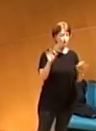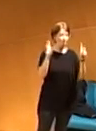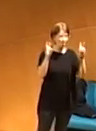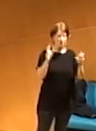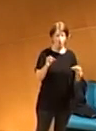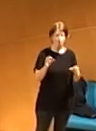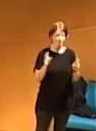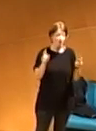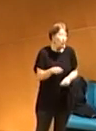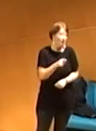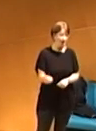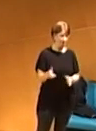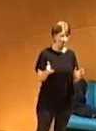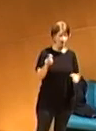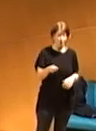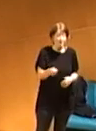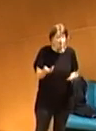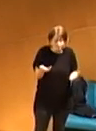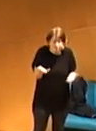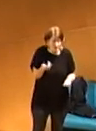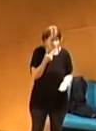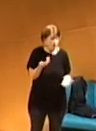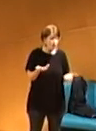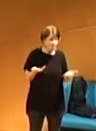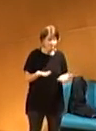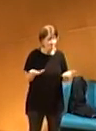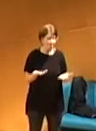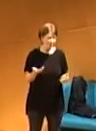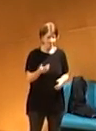La normalité n'existant pas de toute façon.